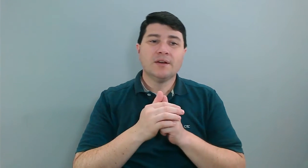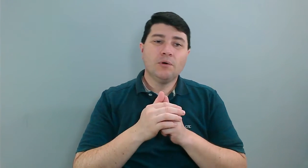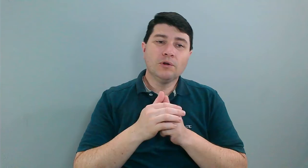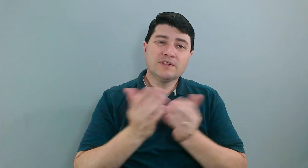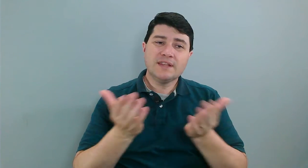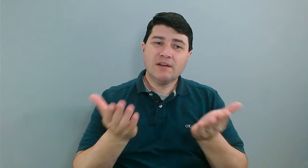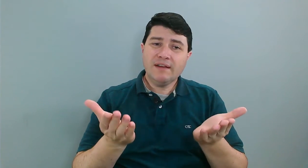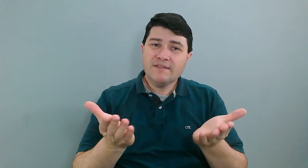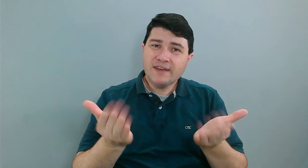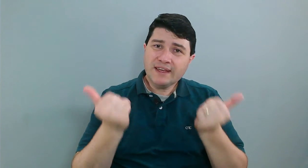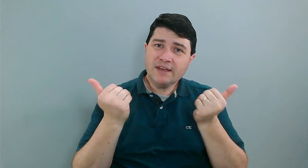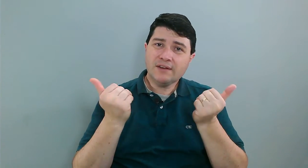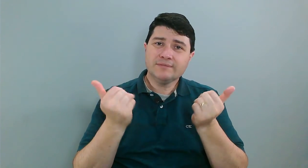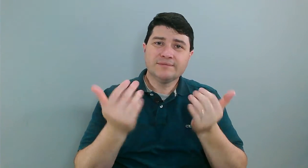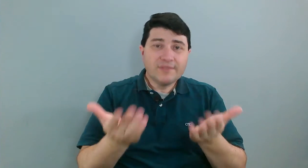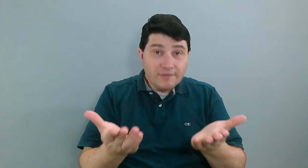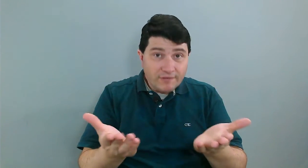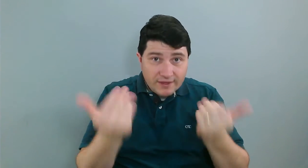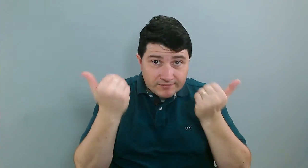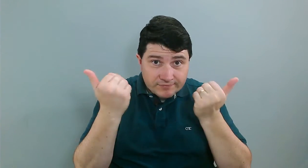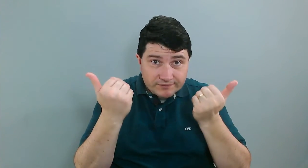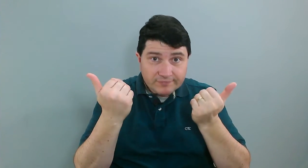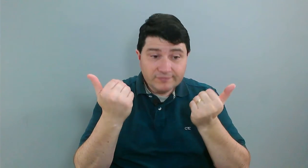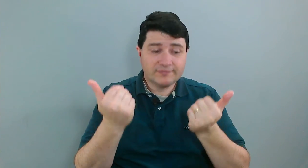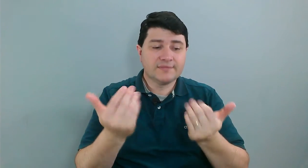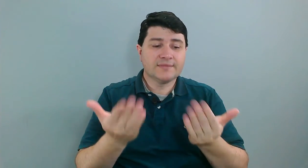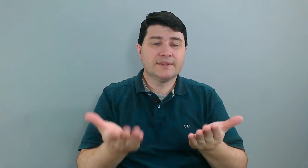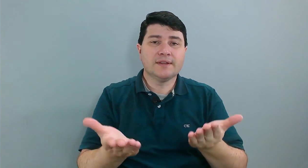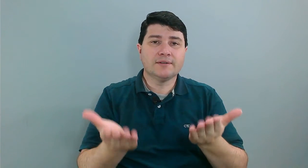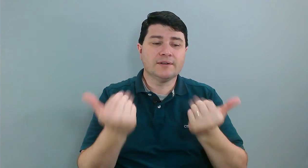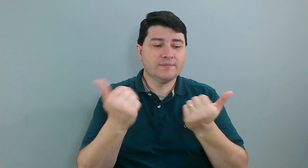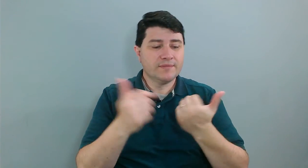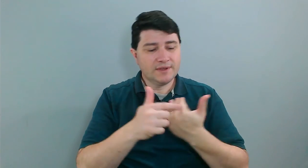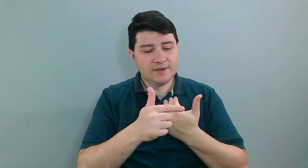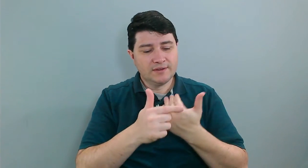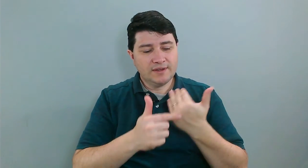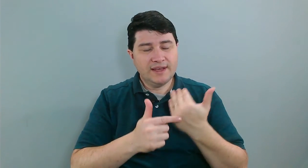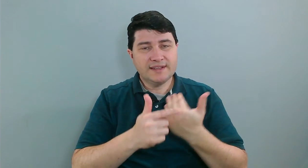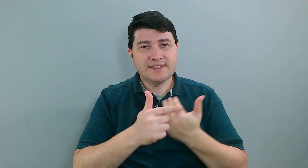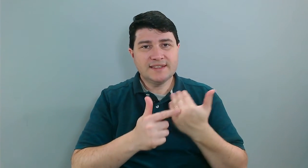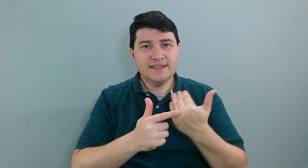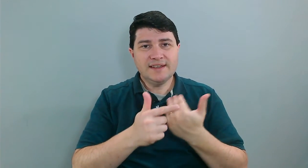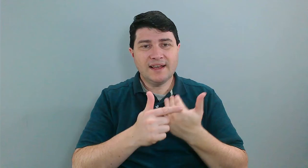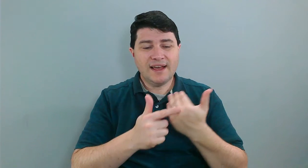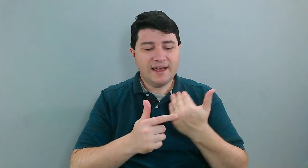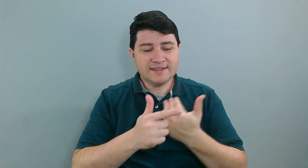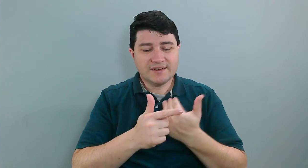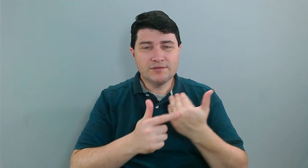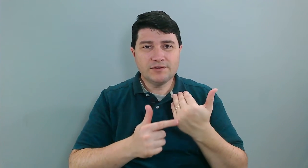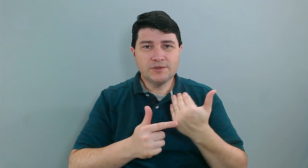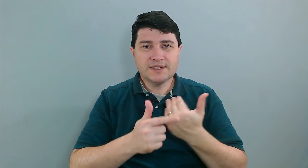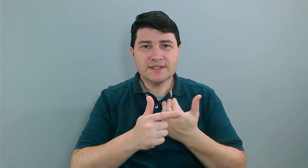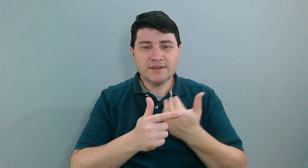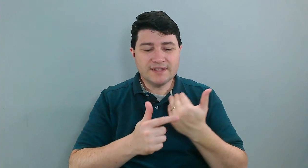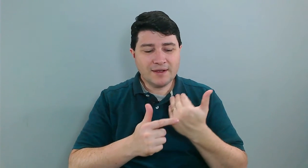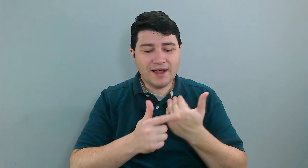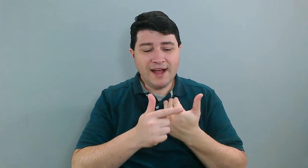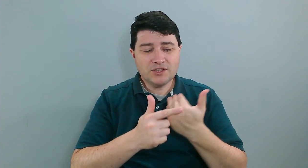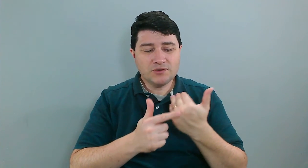Outro sinal vem aqui, ó. Vem. Então, ó, esse essa configuração, essa articulação